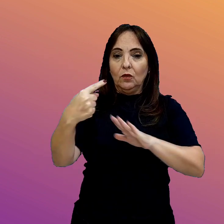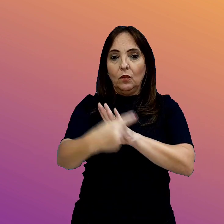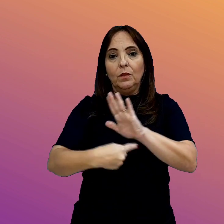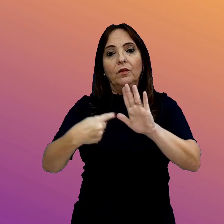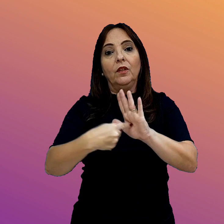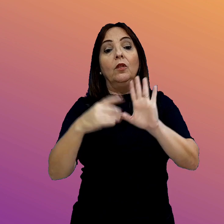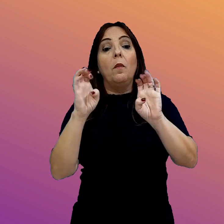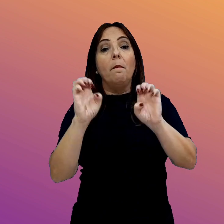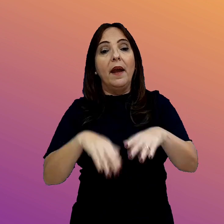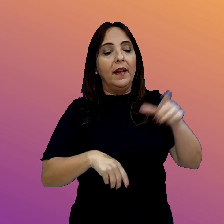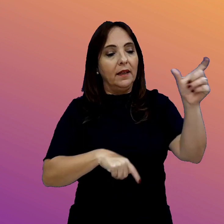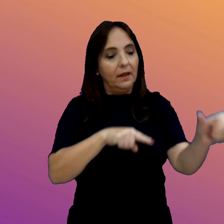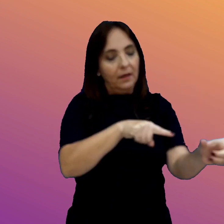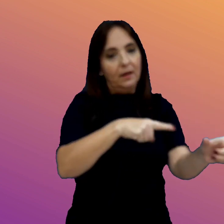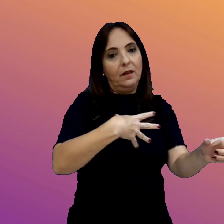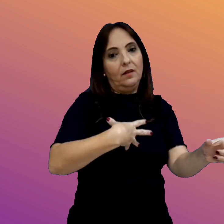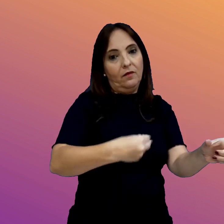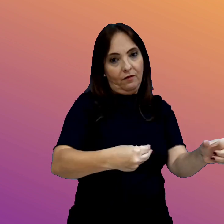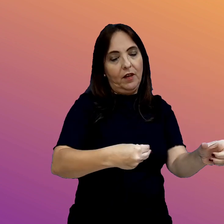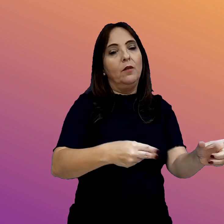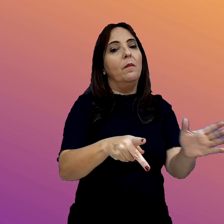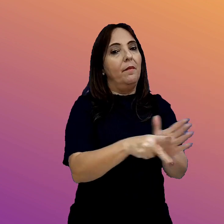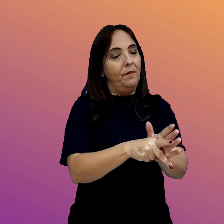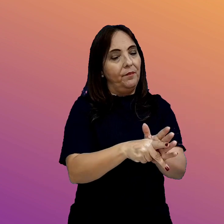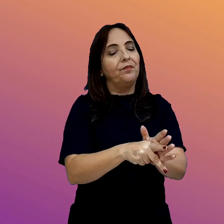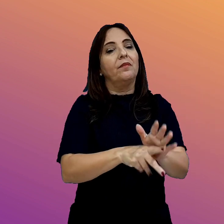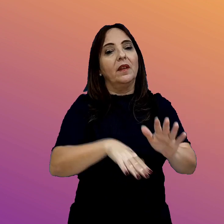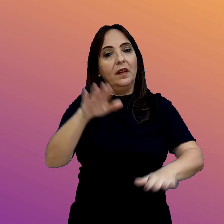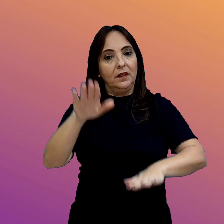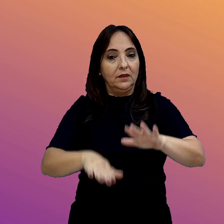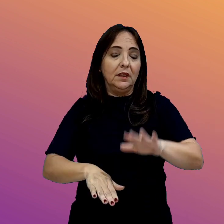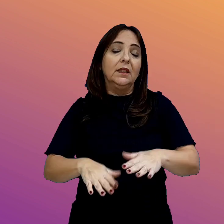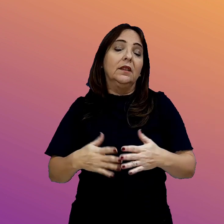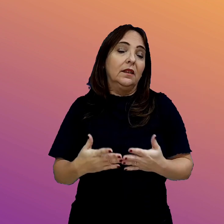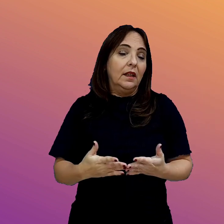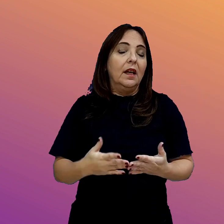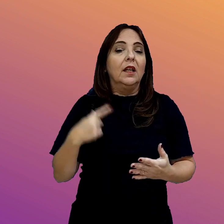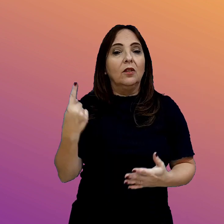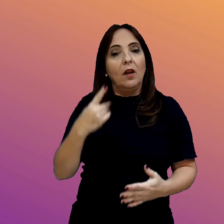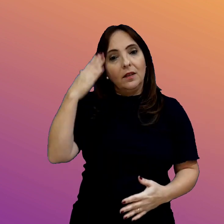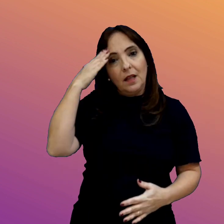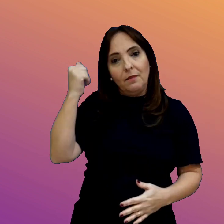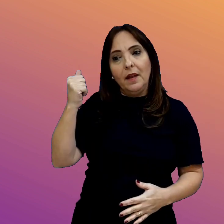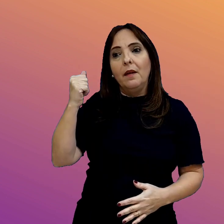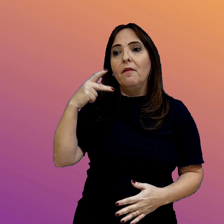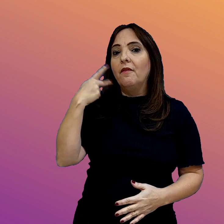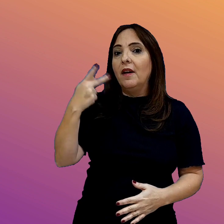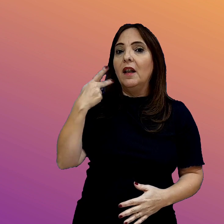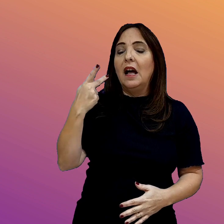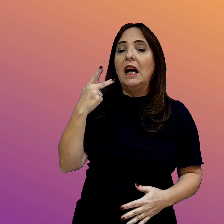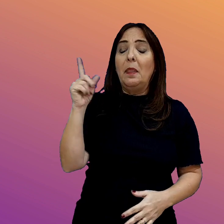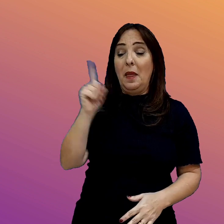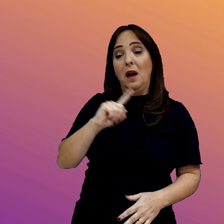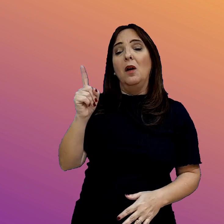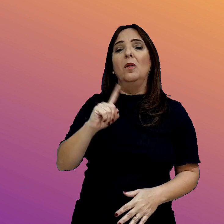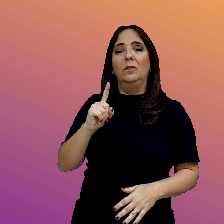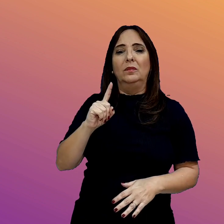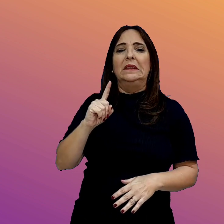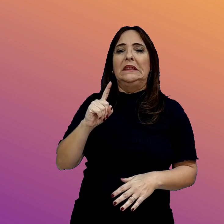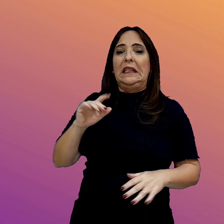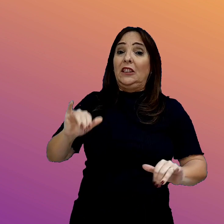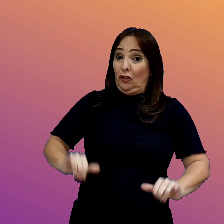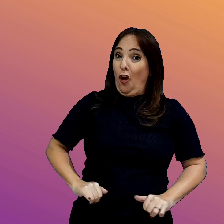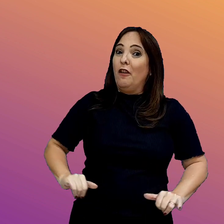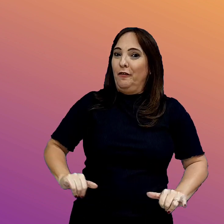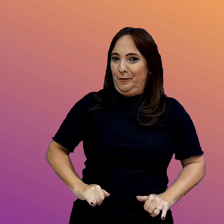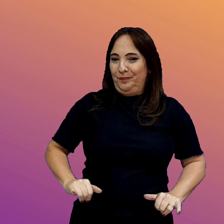vezes, nós somos pais aqui, eu e Mauro, a gente sabe, às vezes dizer não para um filho dói muito mais na gente do que nele. Porque a nossa tendência